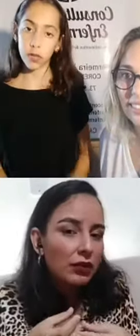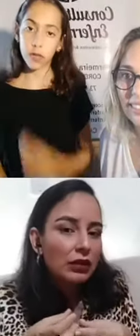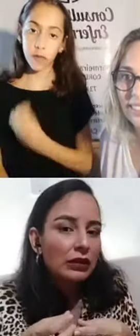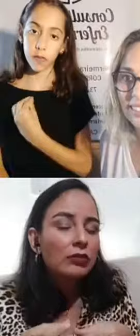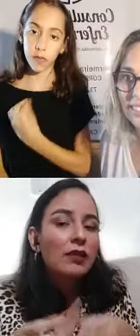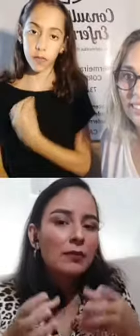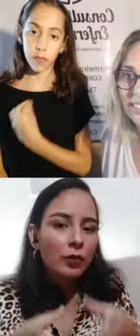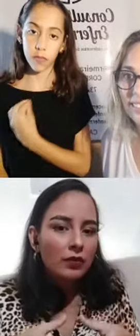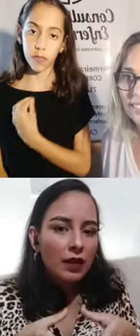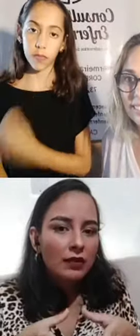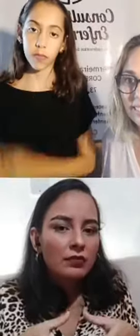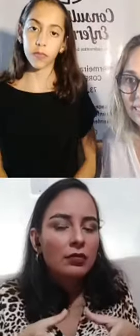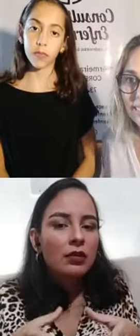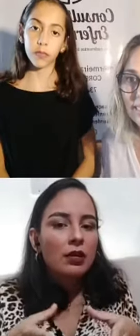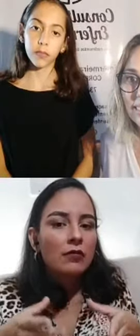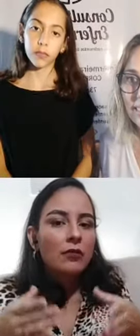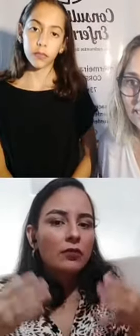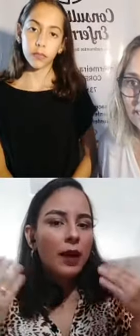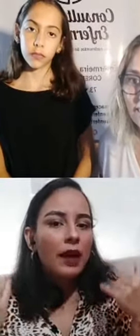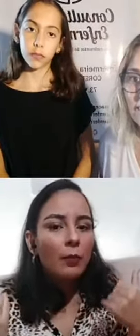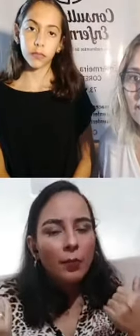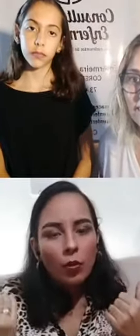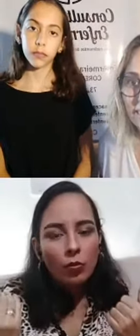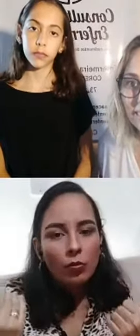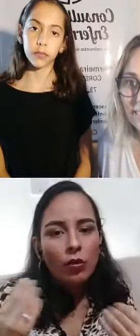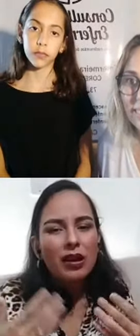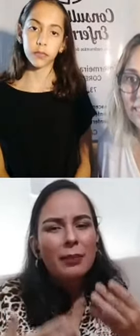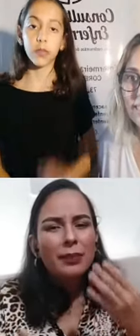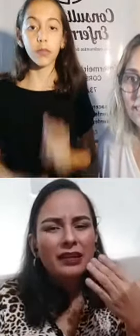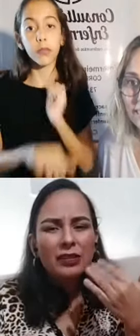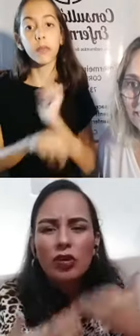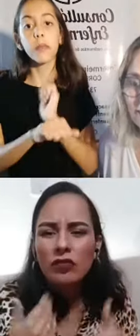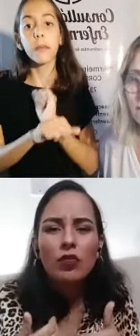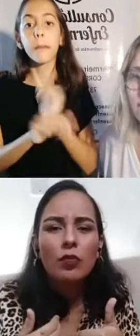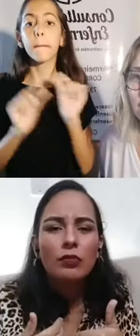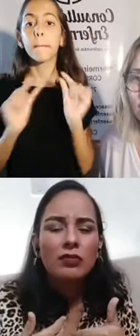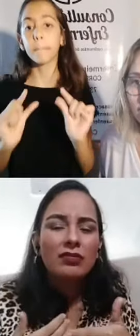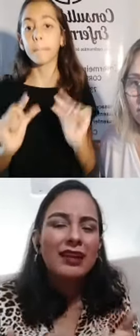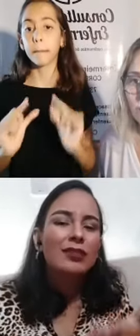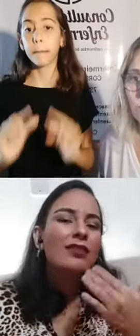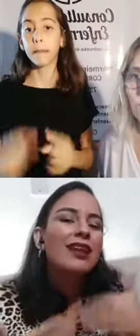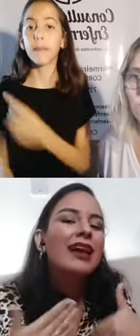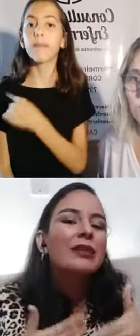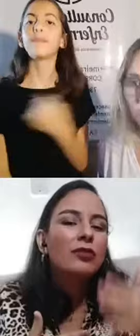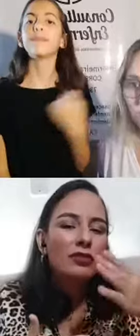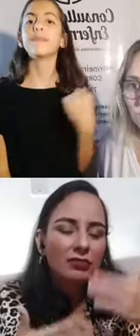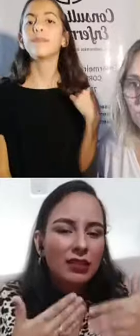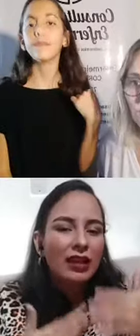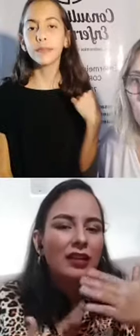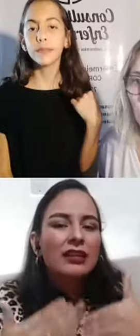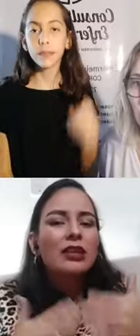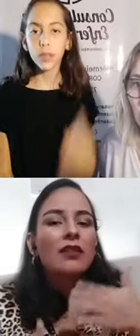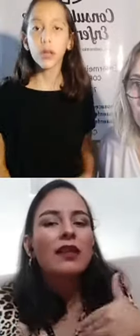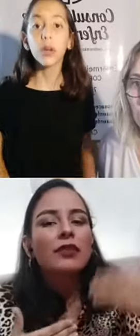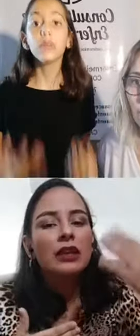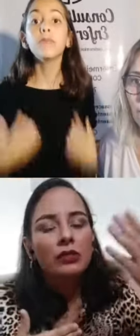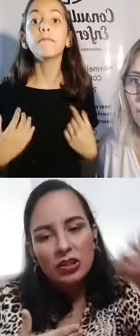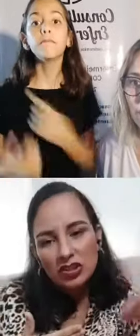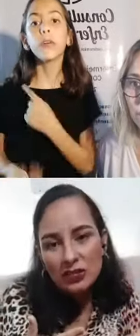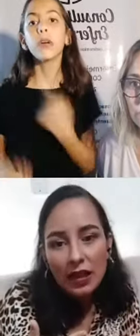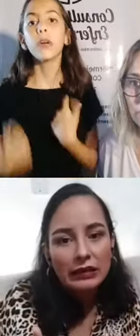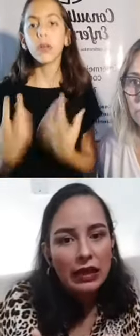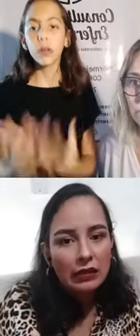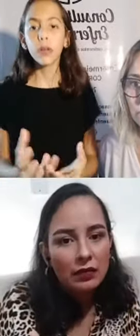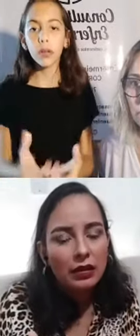processo, então nesse processo, vamos parar um pouco, olhar para quem nós somos, o que é que nós queremos, né, da nossa vida quando a